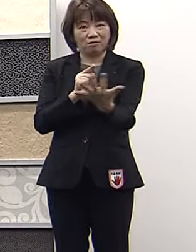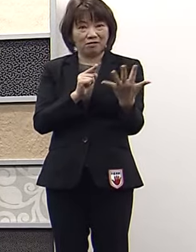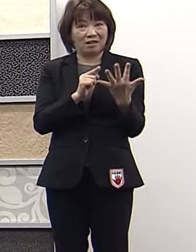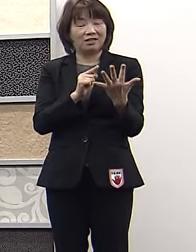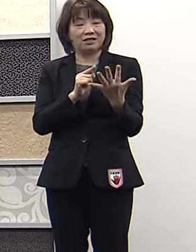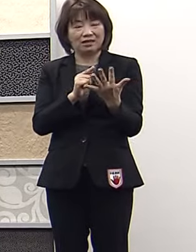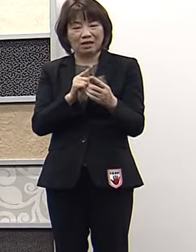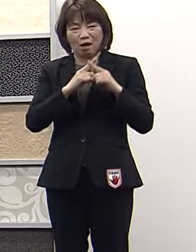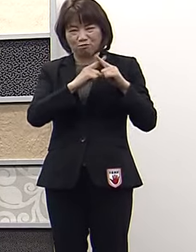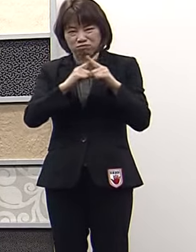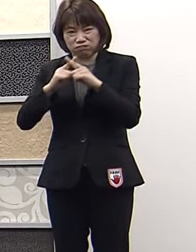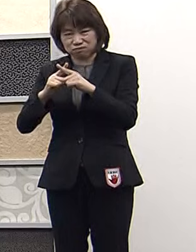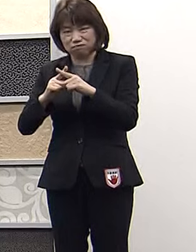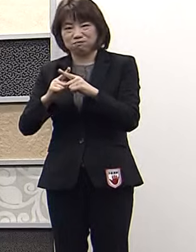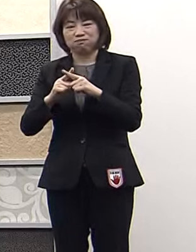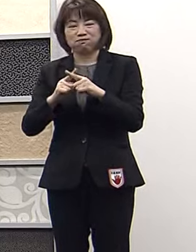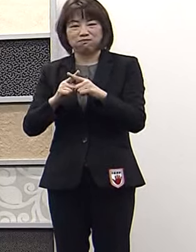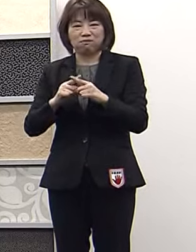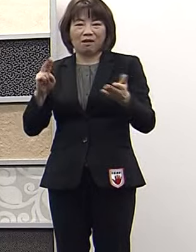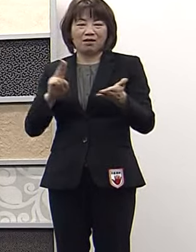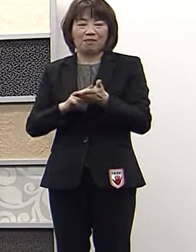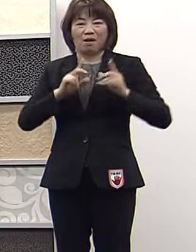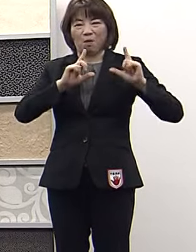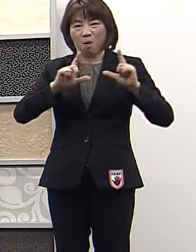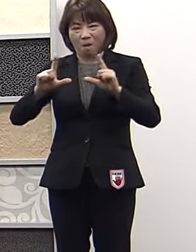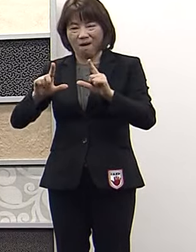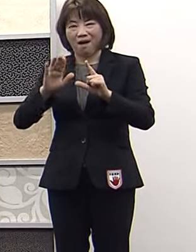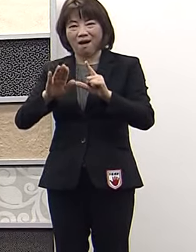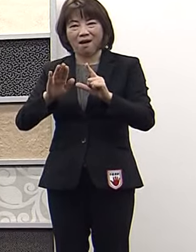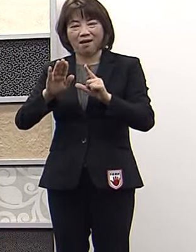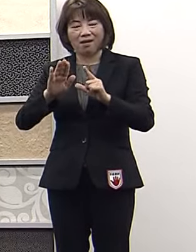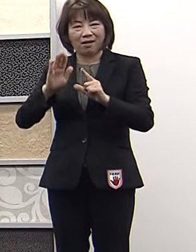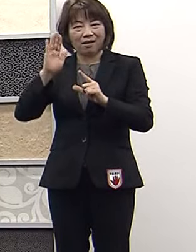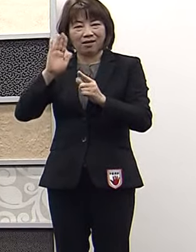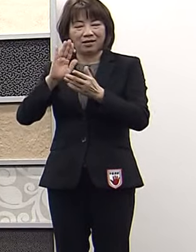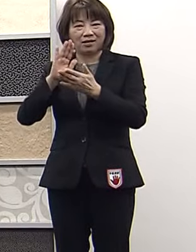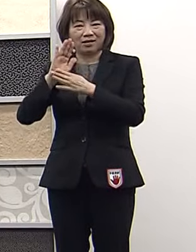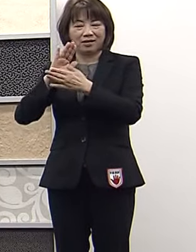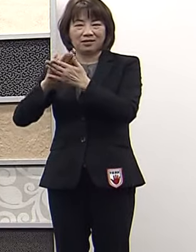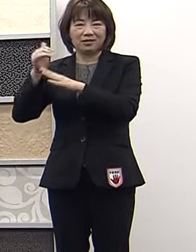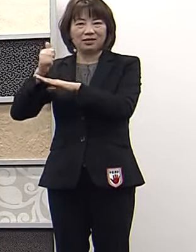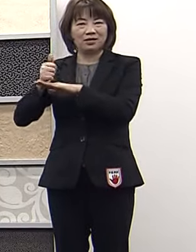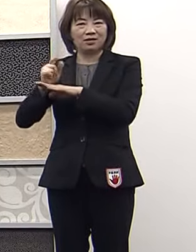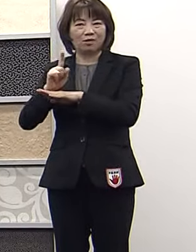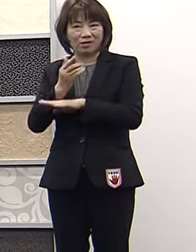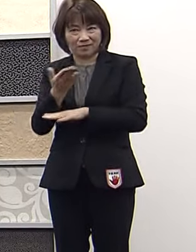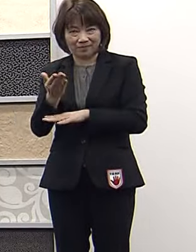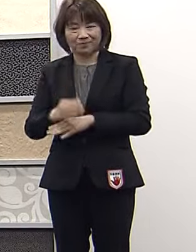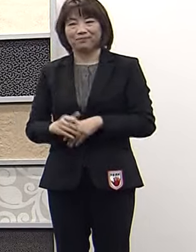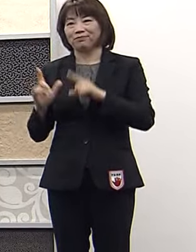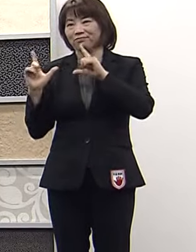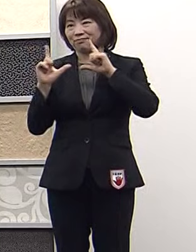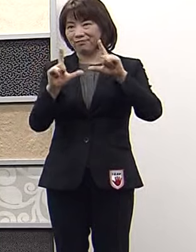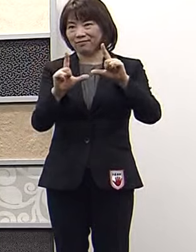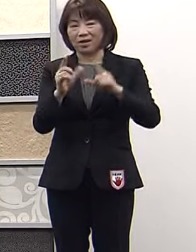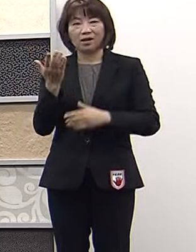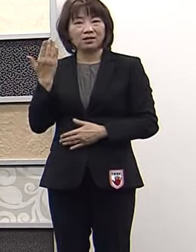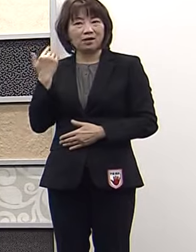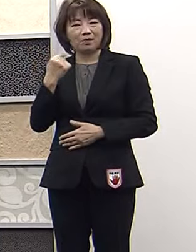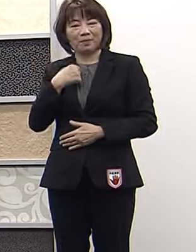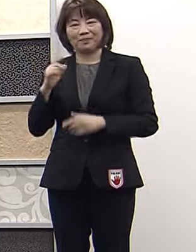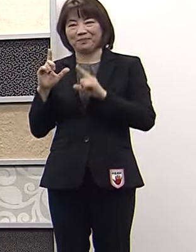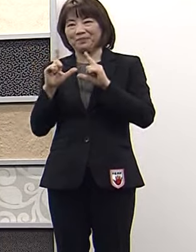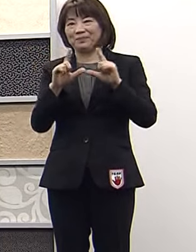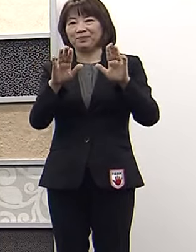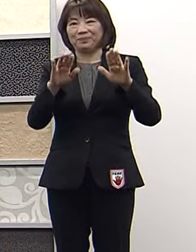して、知事の受け止めをお伺いいたします。 その件に関しましては先般もコメントを出